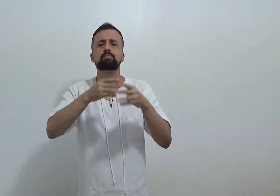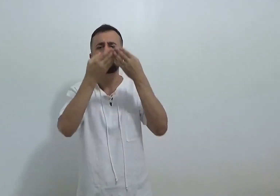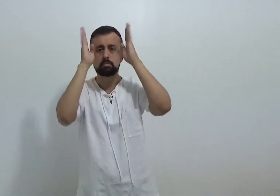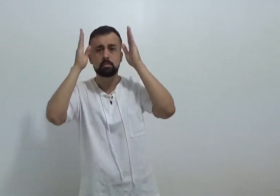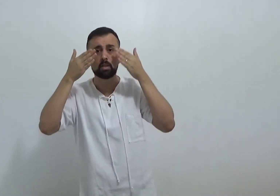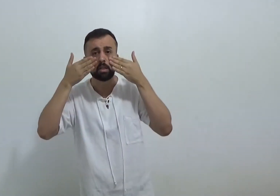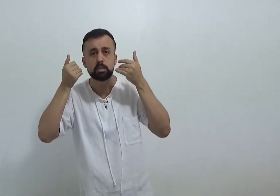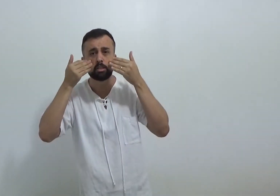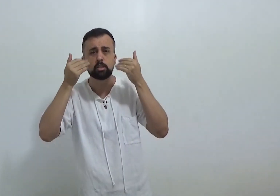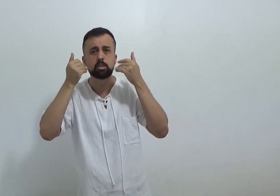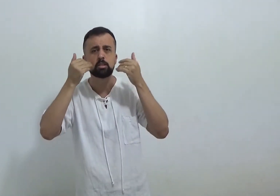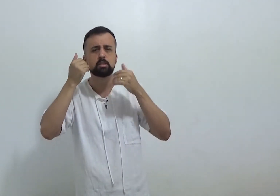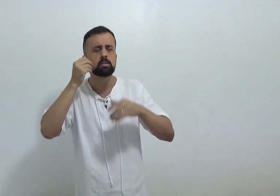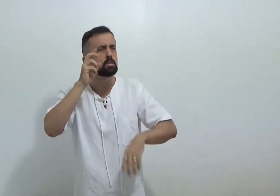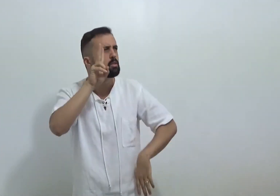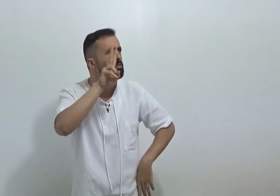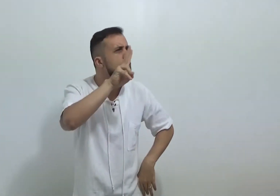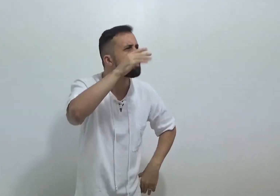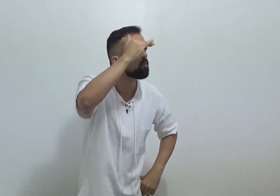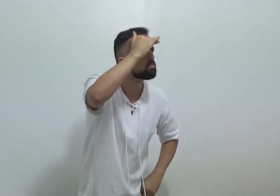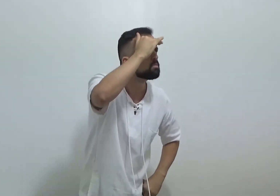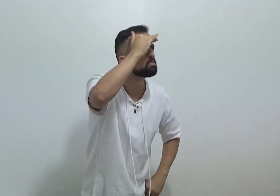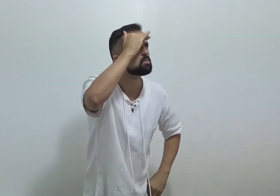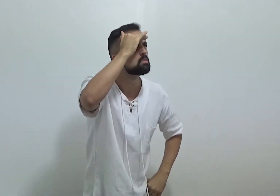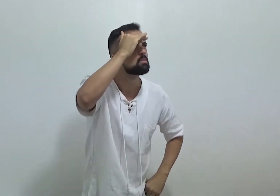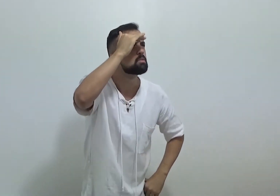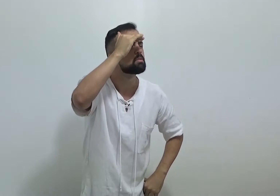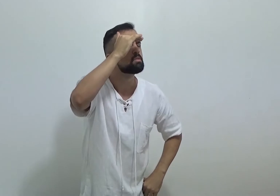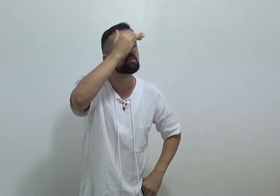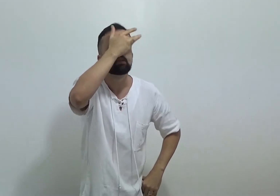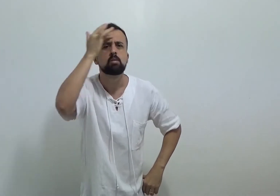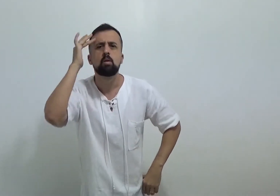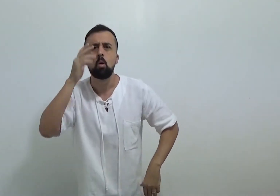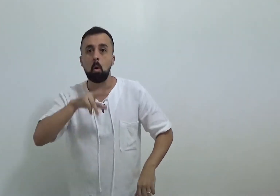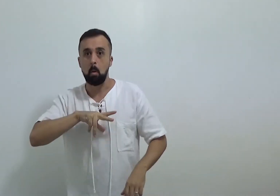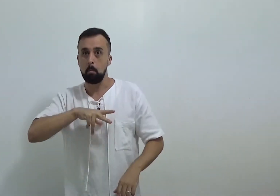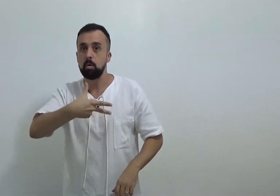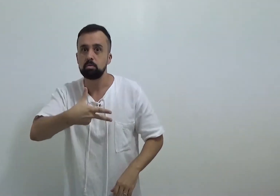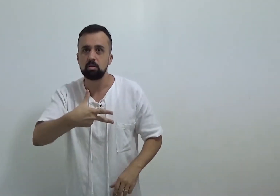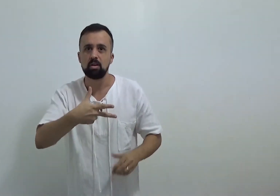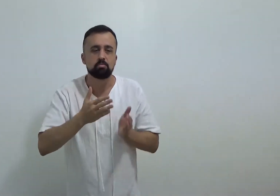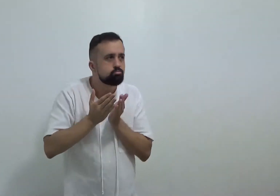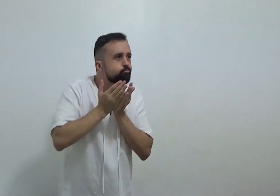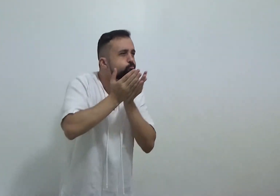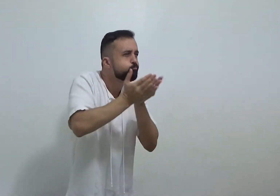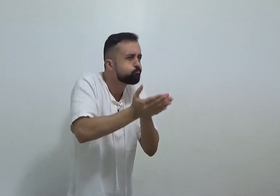Então, os povos indígenas, ao avistarem os portugueses chegando em